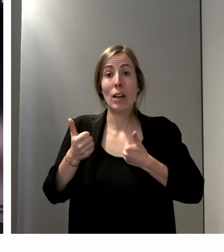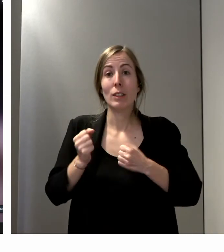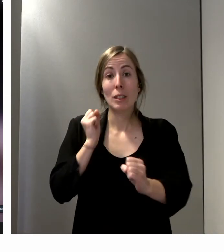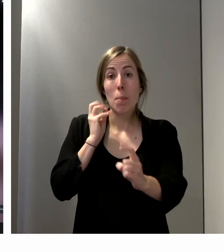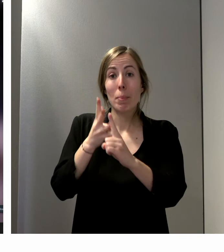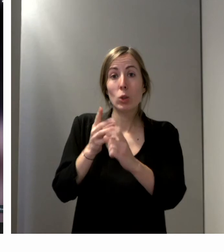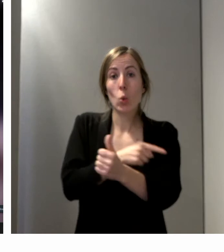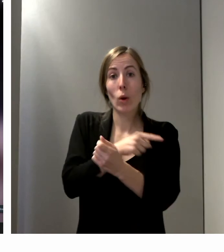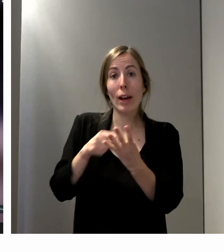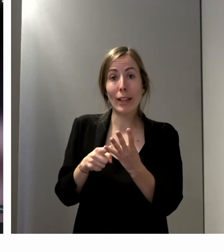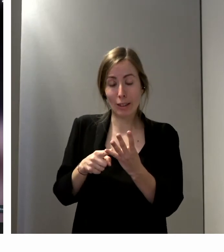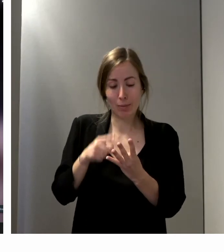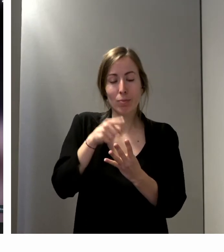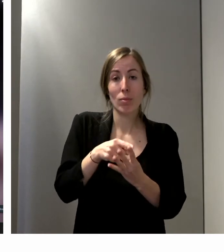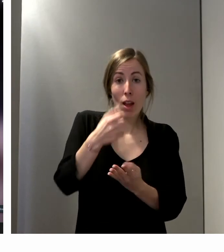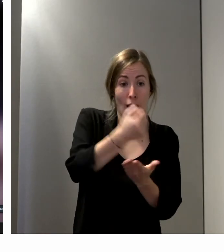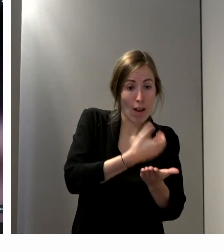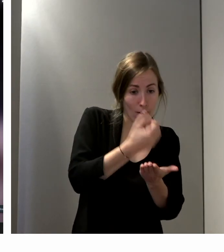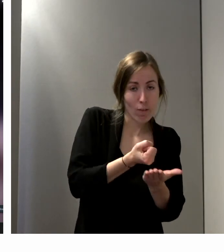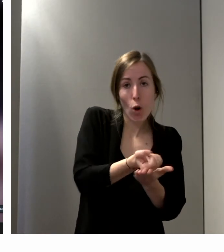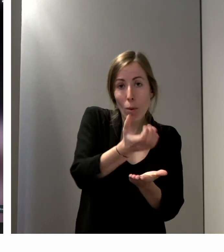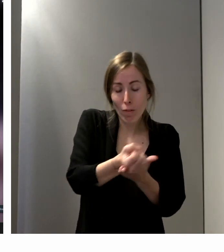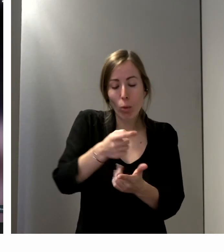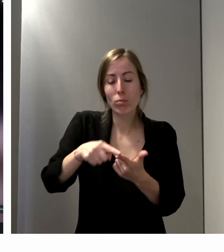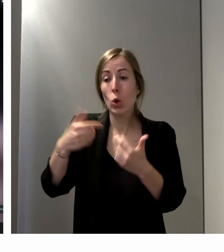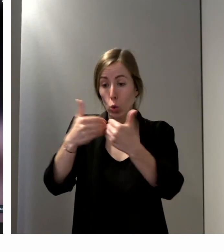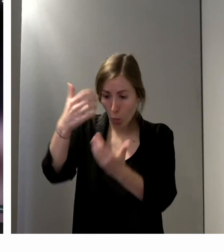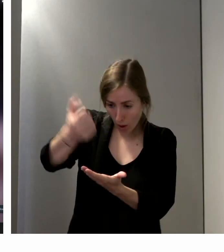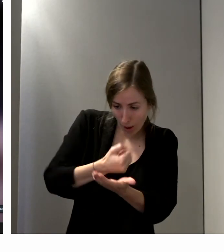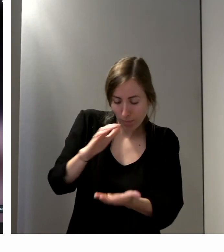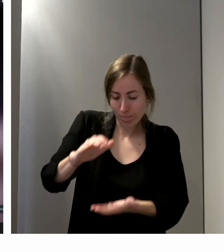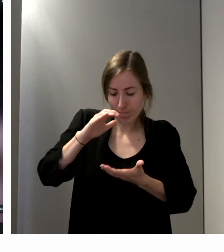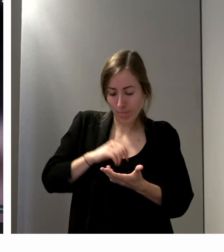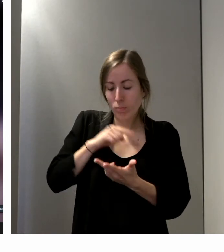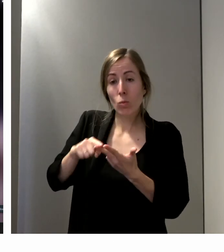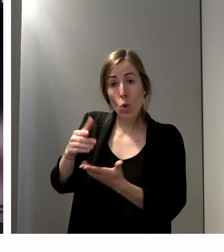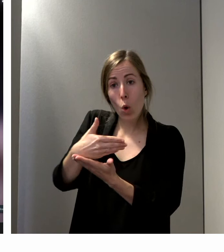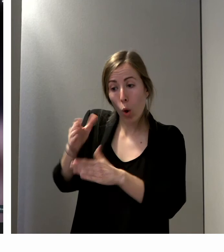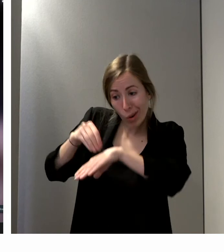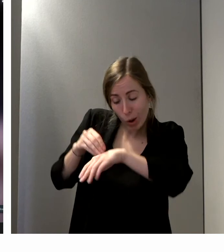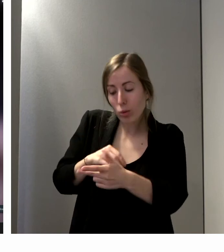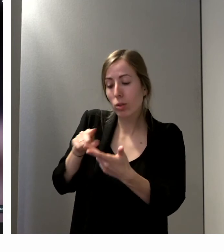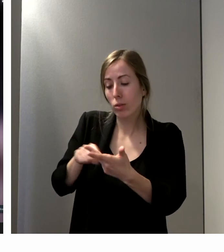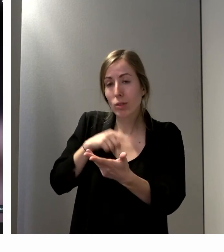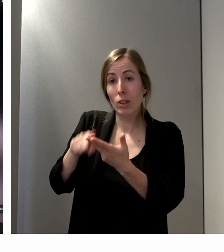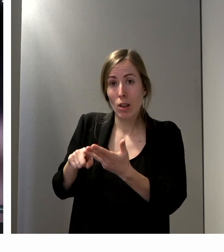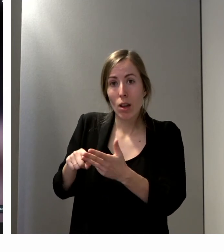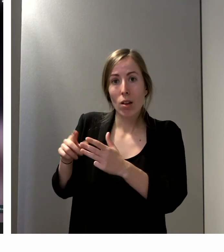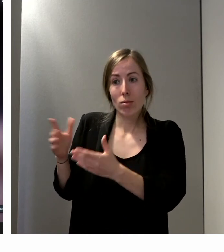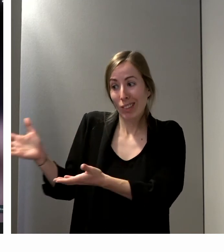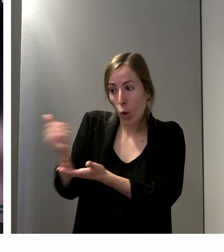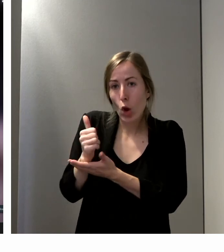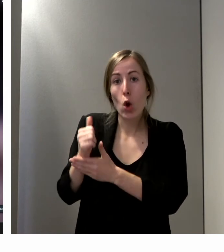Il informe, il recueille la demande, il oriente et il recueille le consentement éclairé, ce qui est